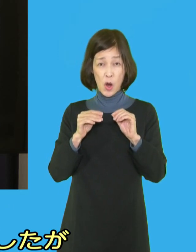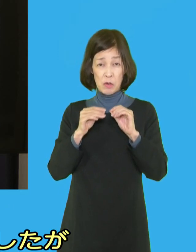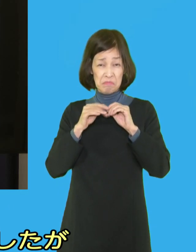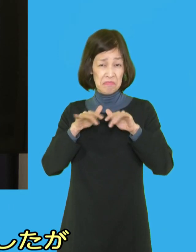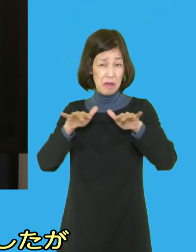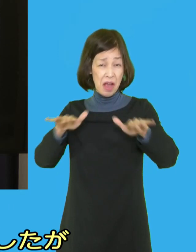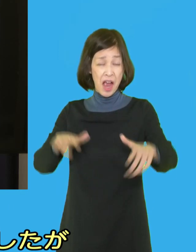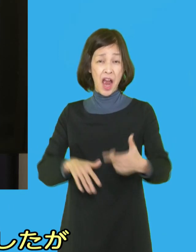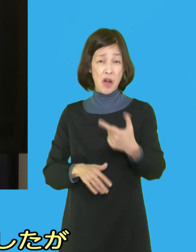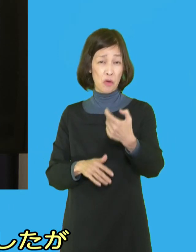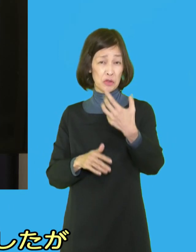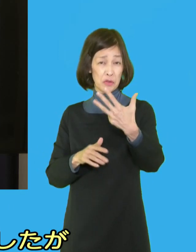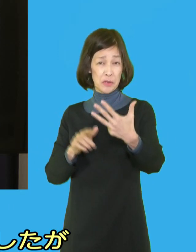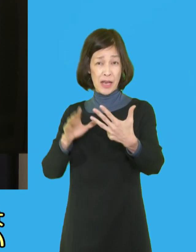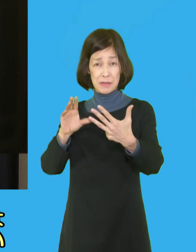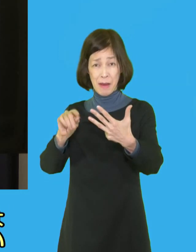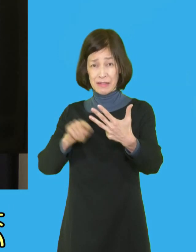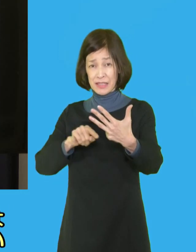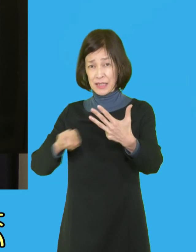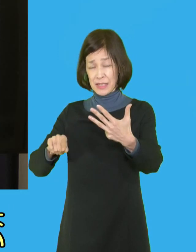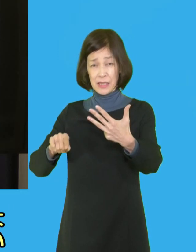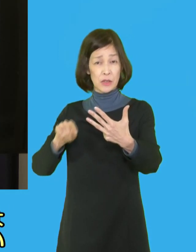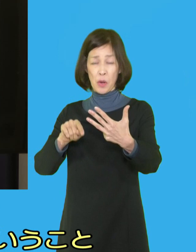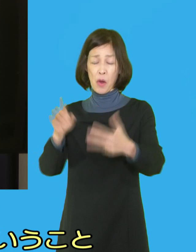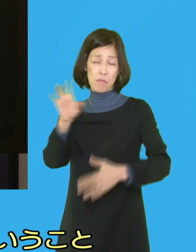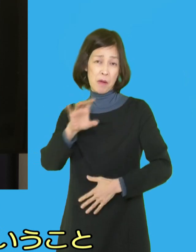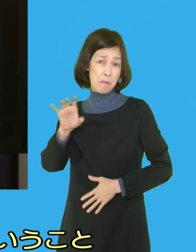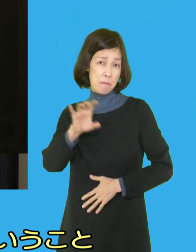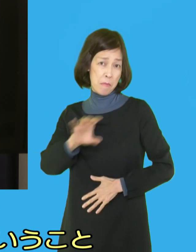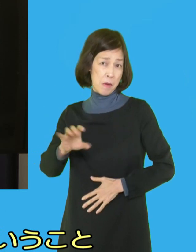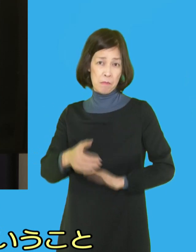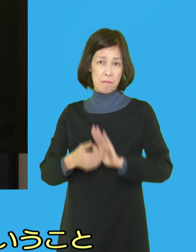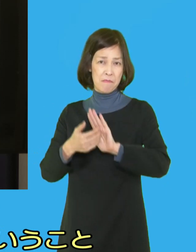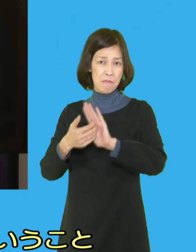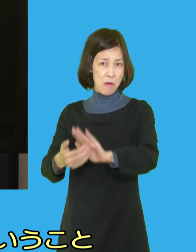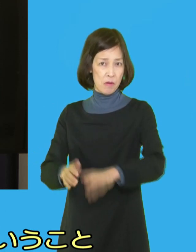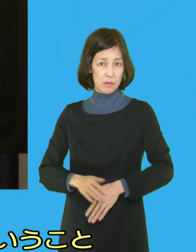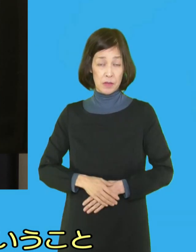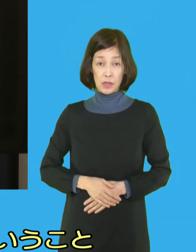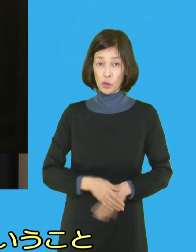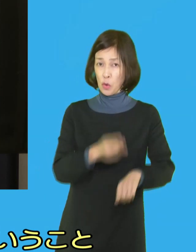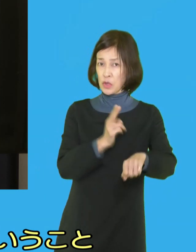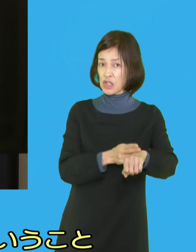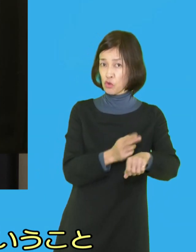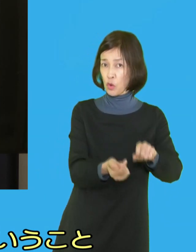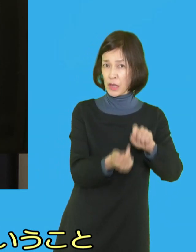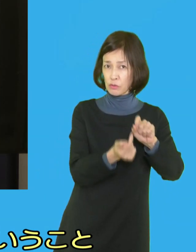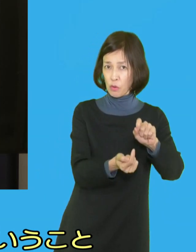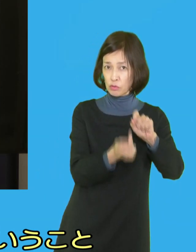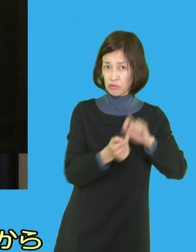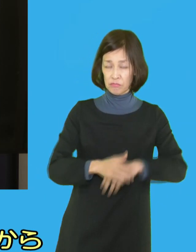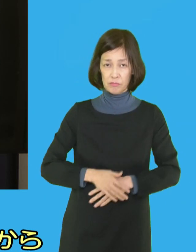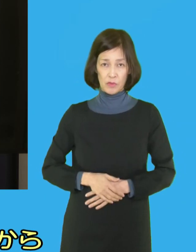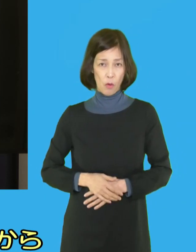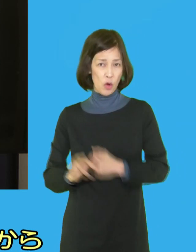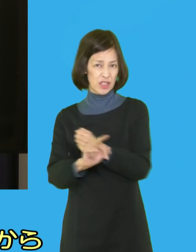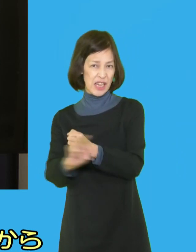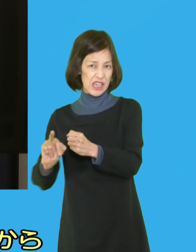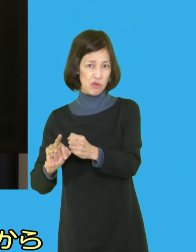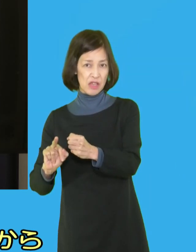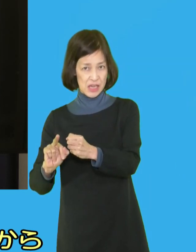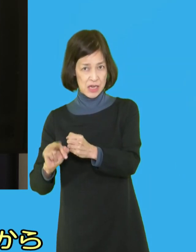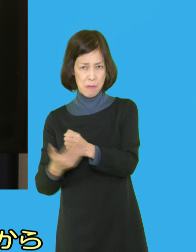な不祥事がありましたが、そういうことを二度と起こさないと、 ICT を活用するということとセキュリティを高めるということは、もうこれは